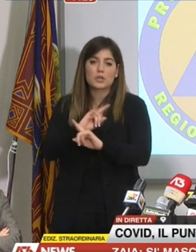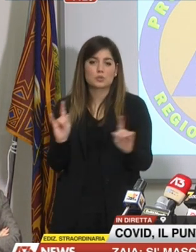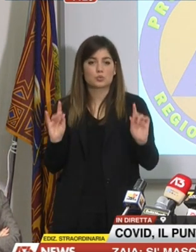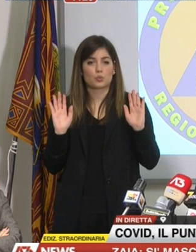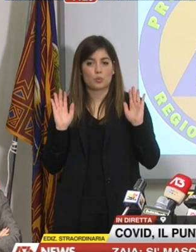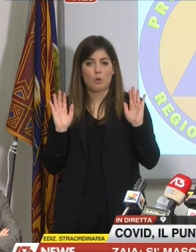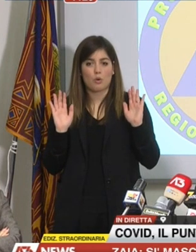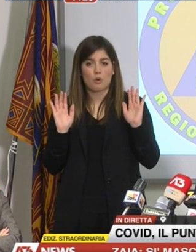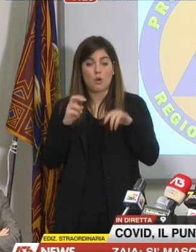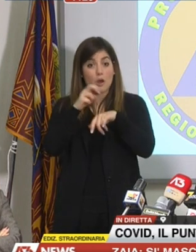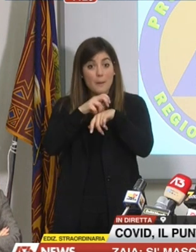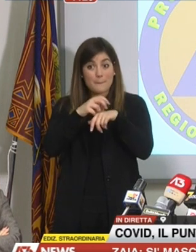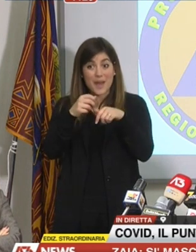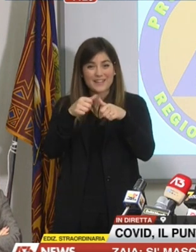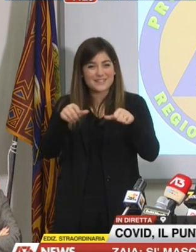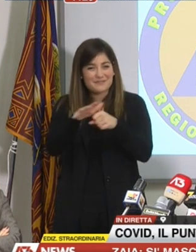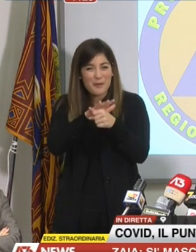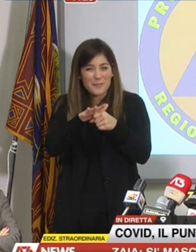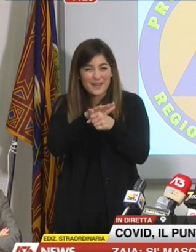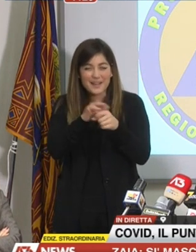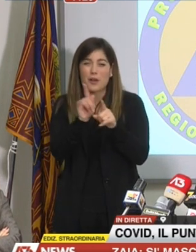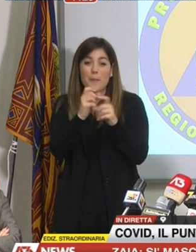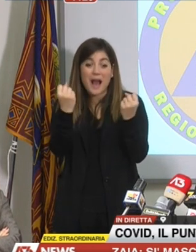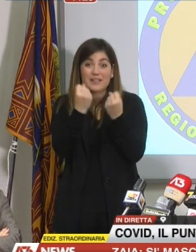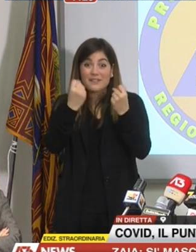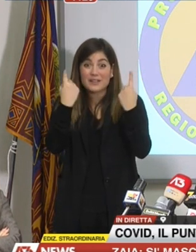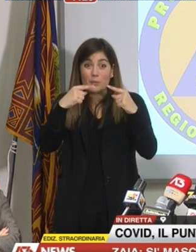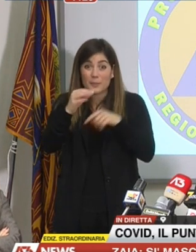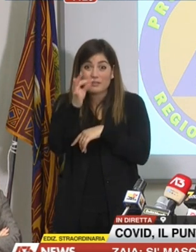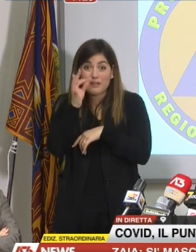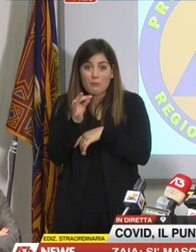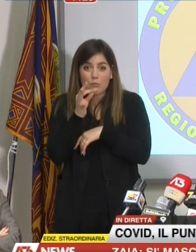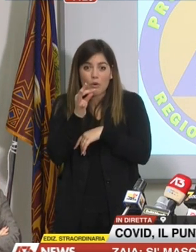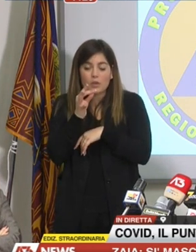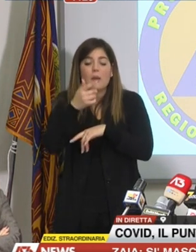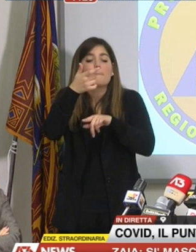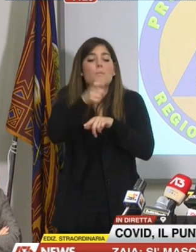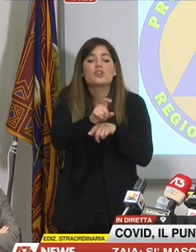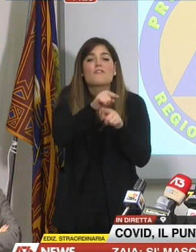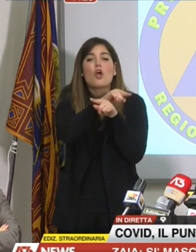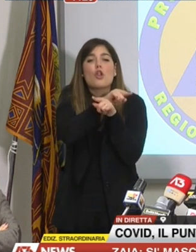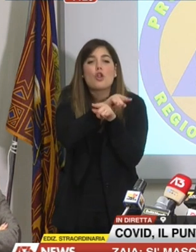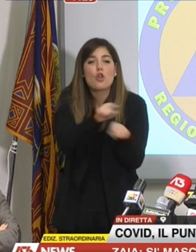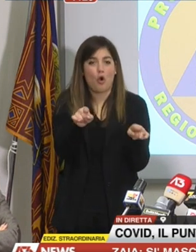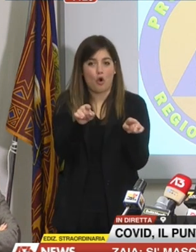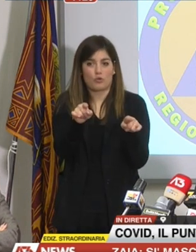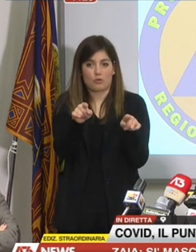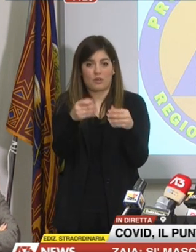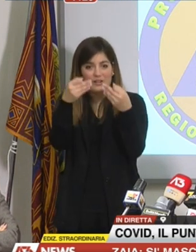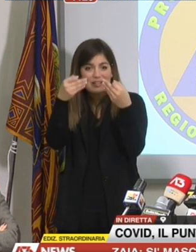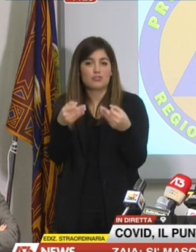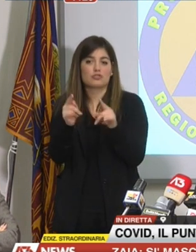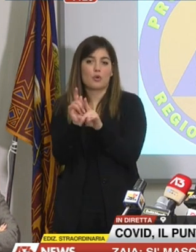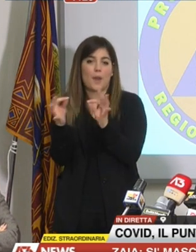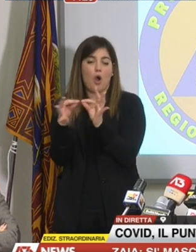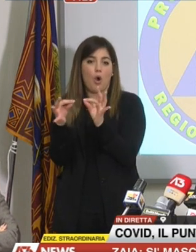facendo questa attività perché hanno deciso di firmare un accordo, modificare il loro contratto nazionale.